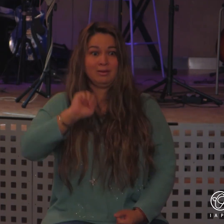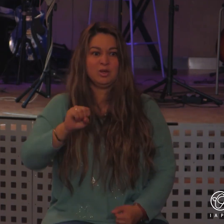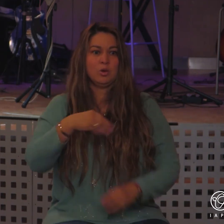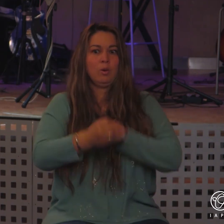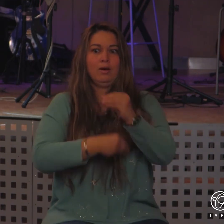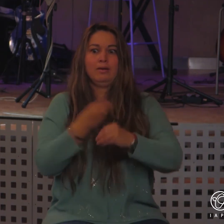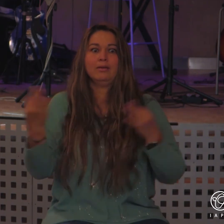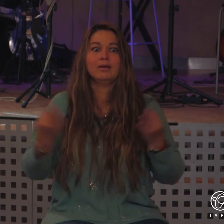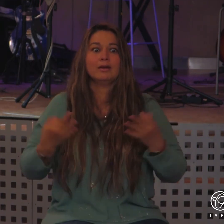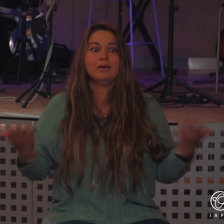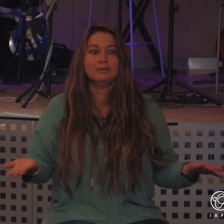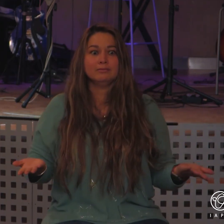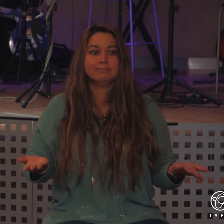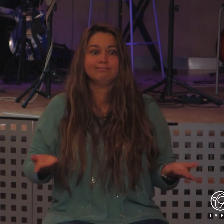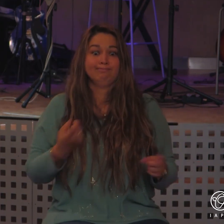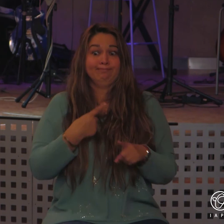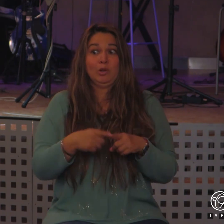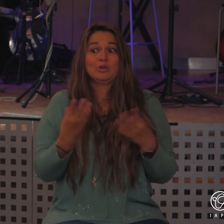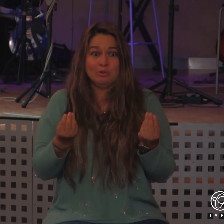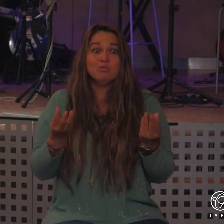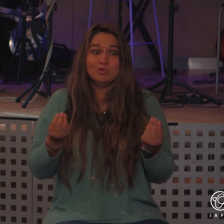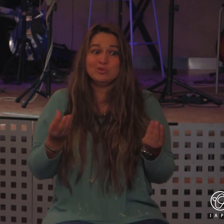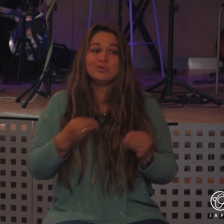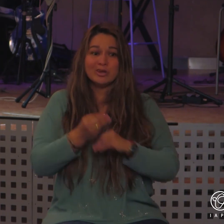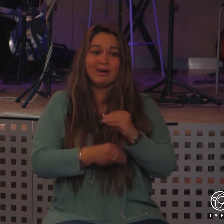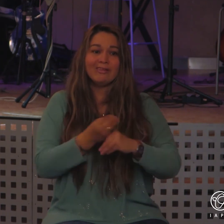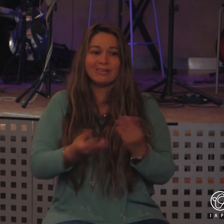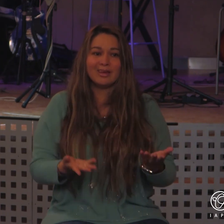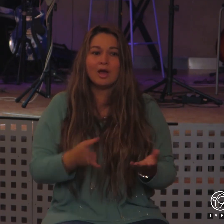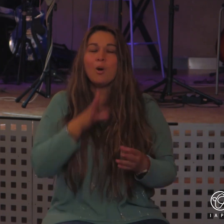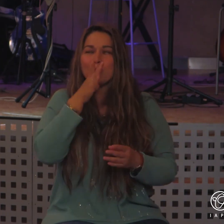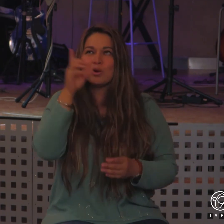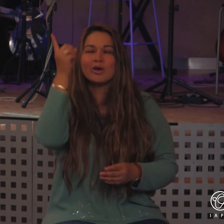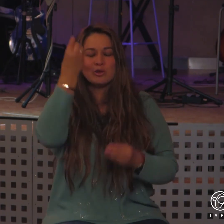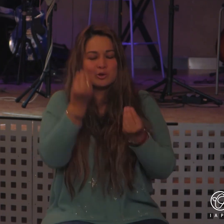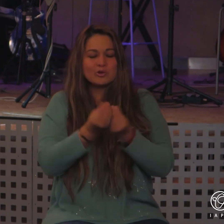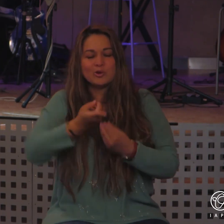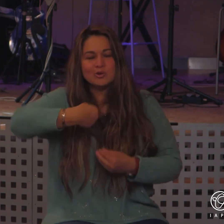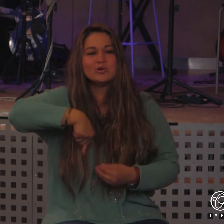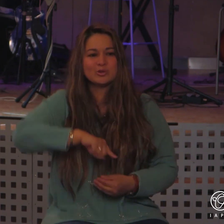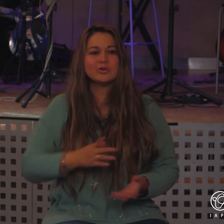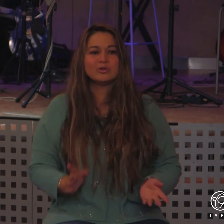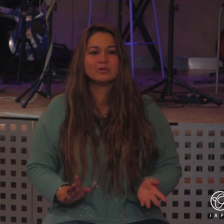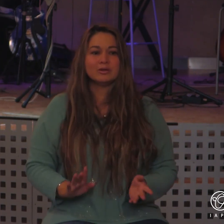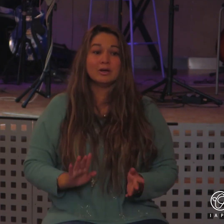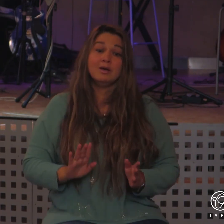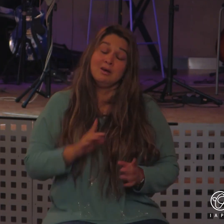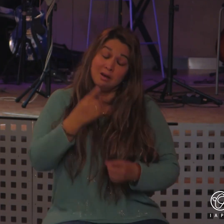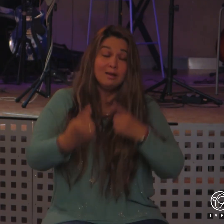yo. Vamos a hacer muchas cosas. Dios va a estar con nosotros por ahí, pero nos perderemos más de una vez también.